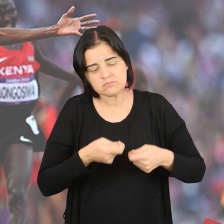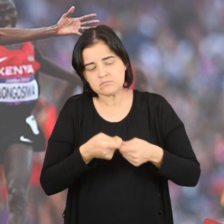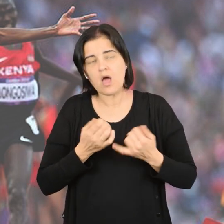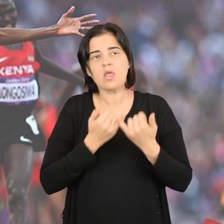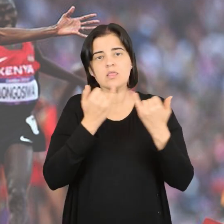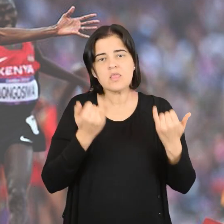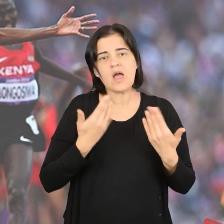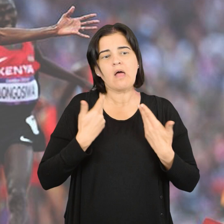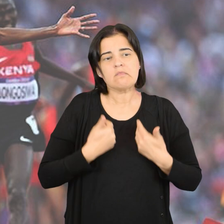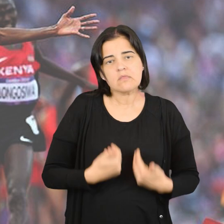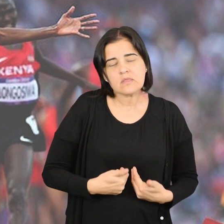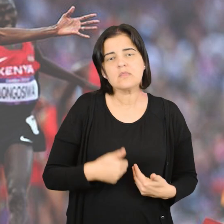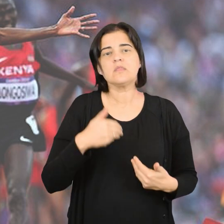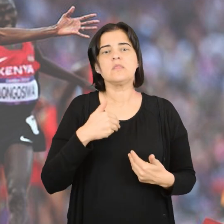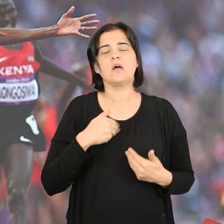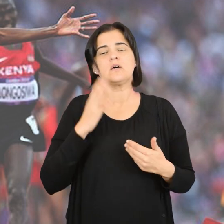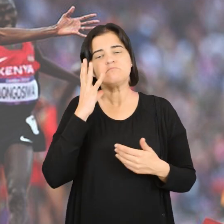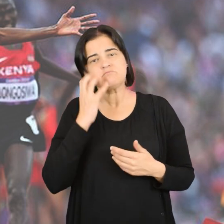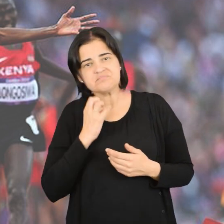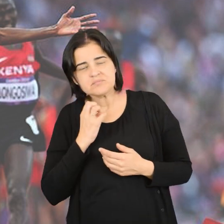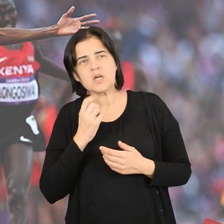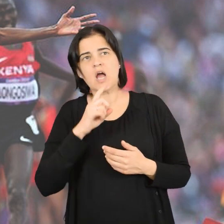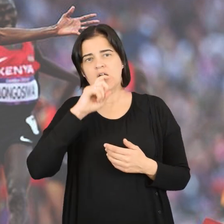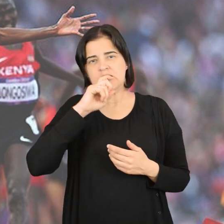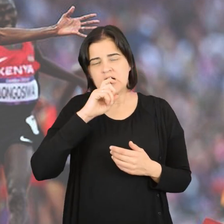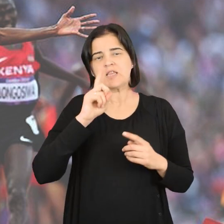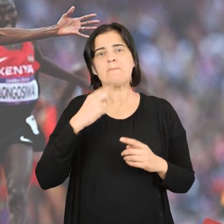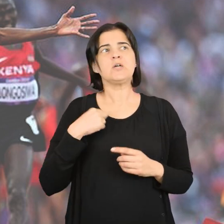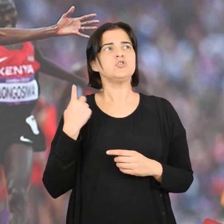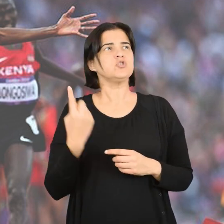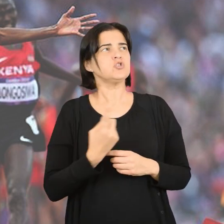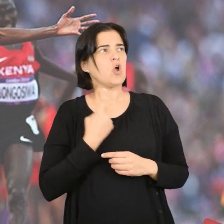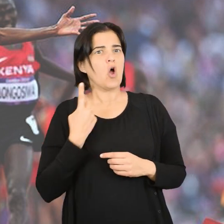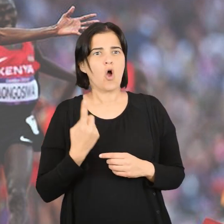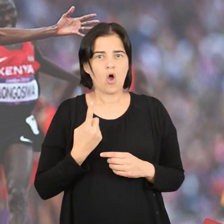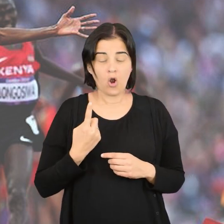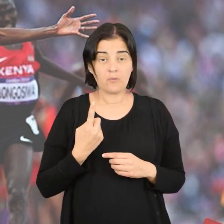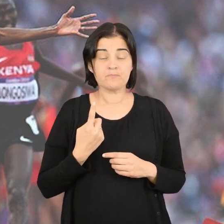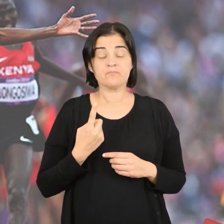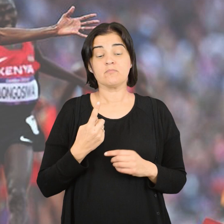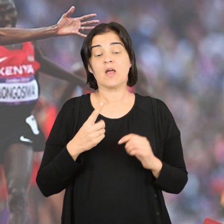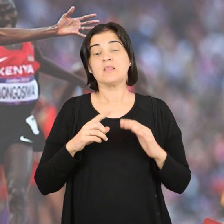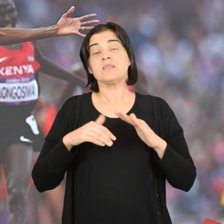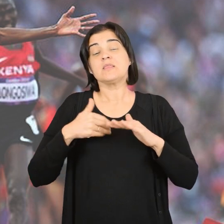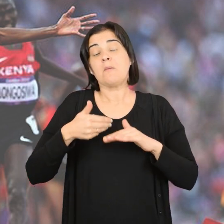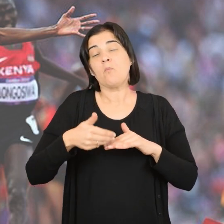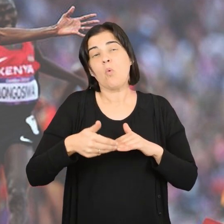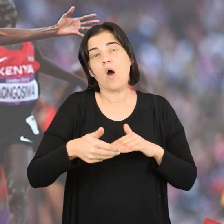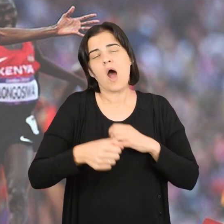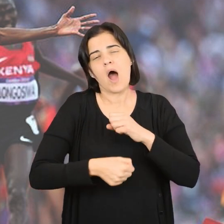sus días se vuelven oscuros siente tristeza mucha ira Y